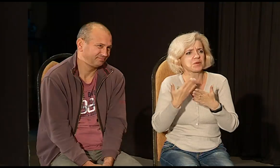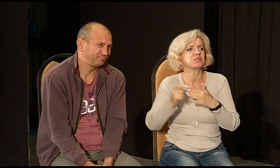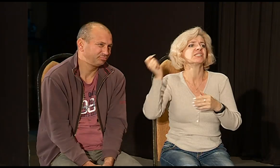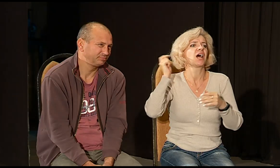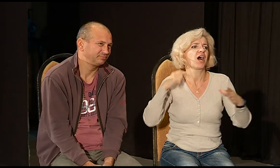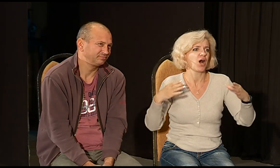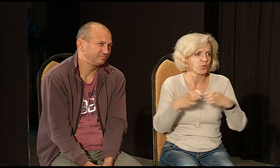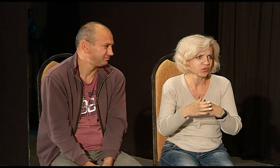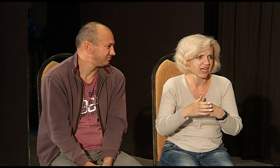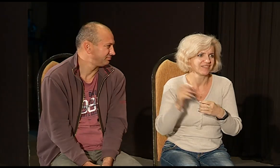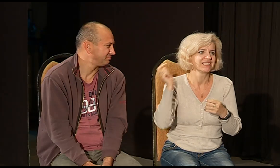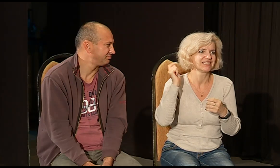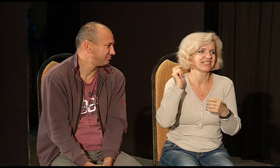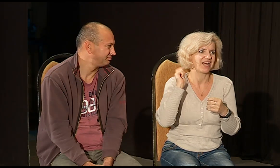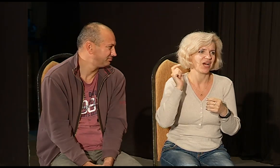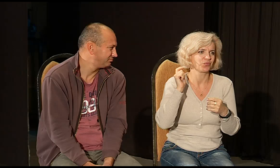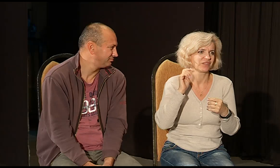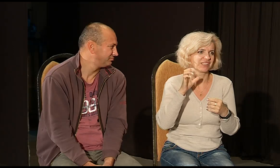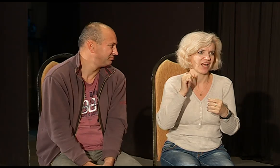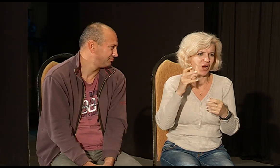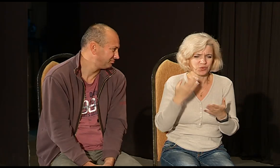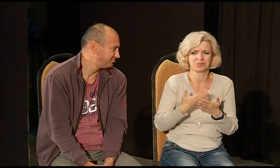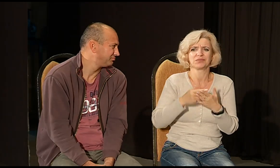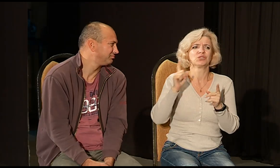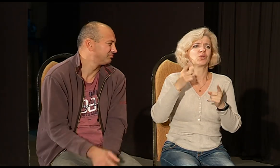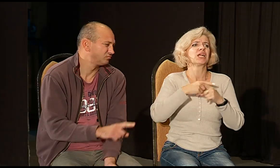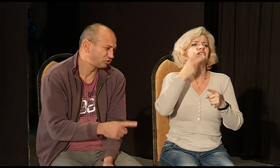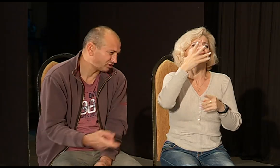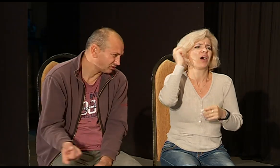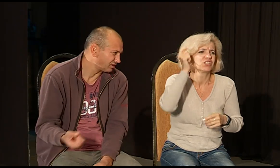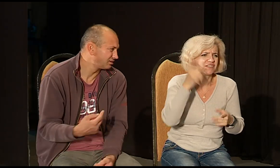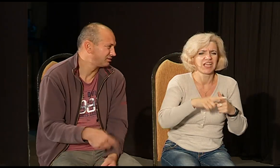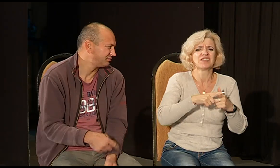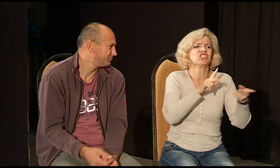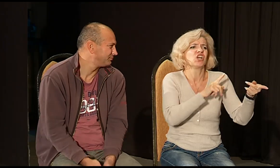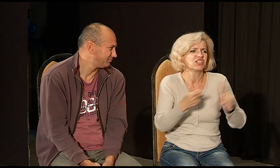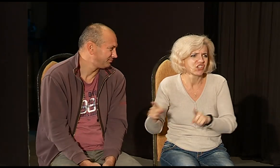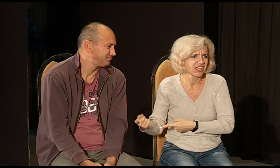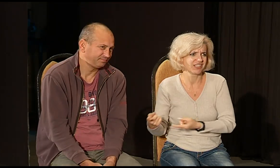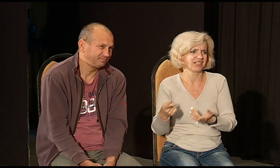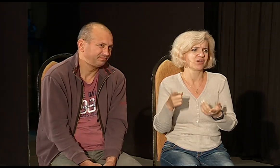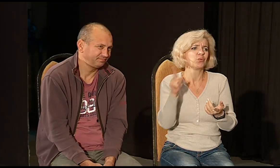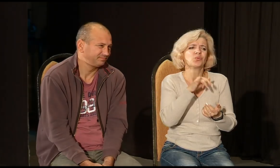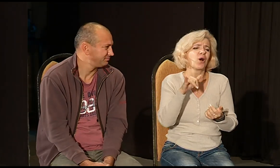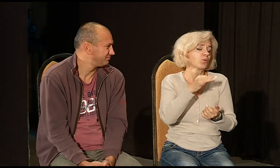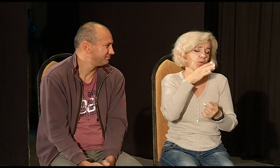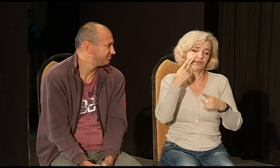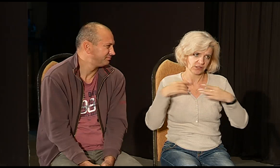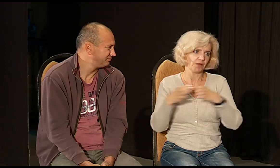activități, ori ne strângem într-o saună, ori ne ducem la un frigărui, la